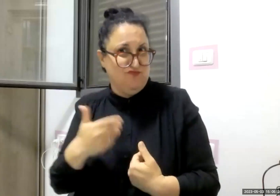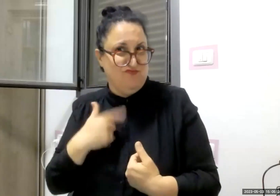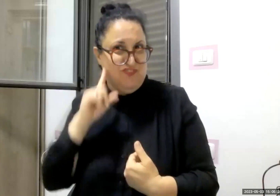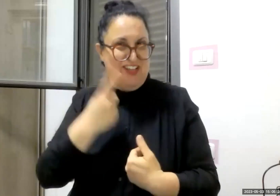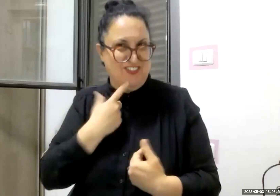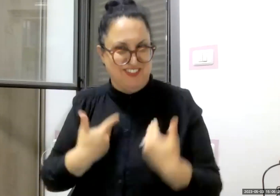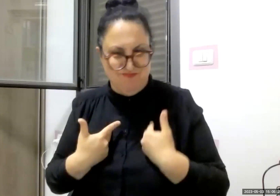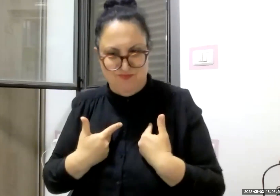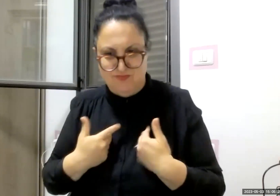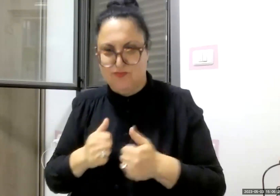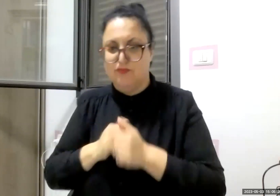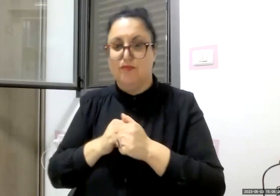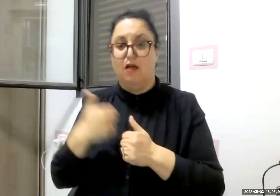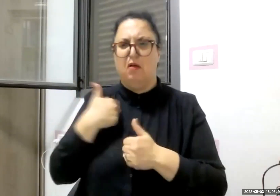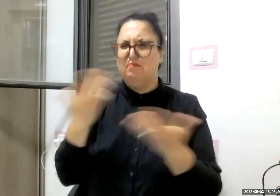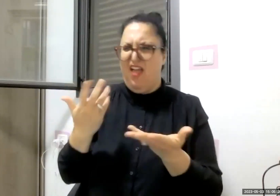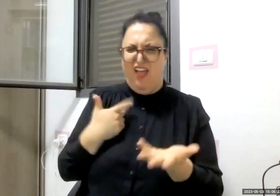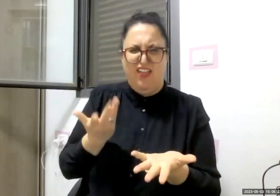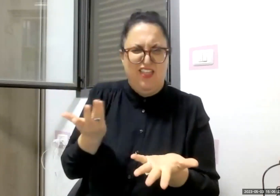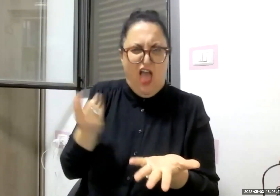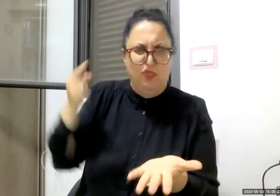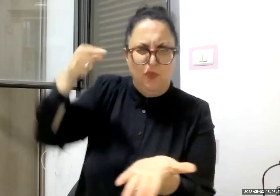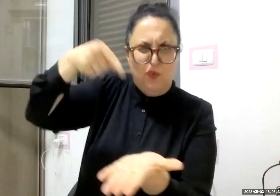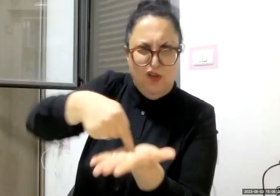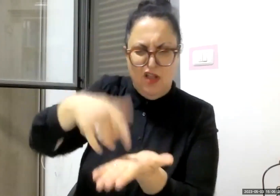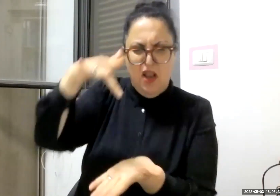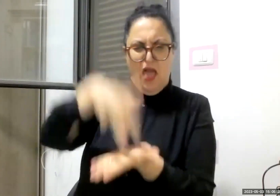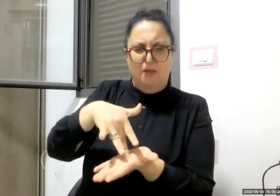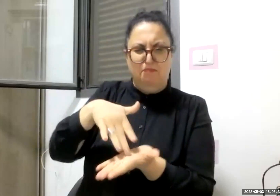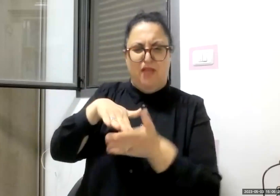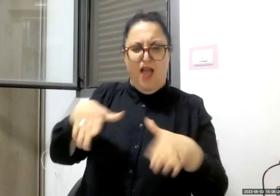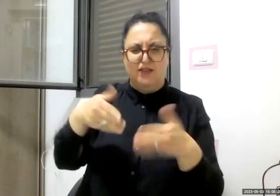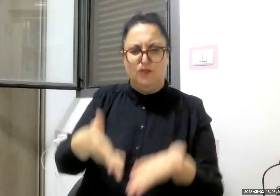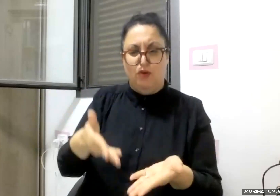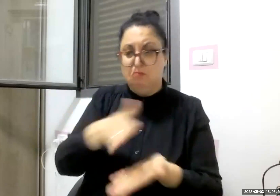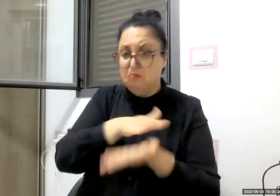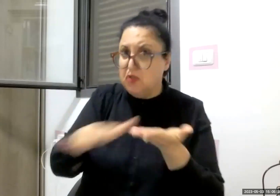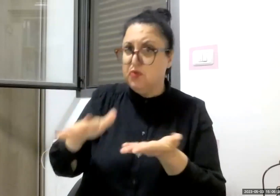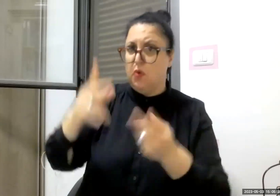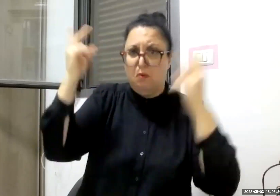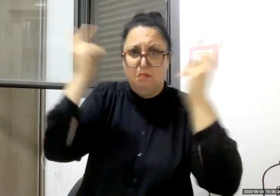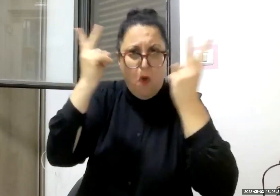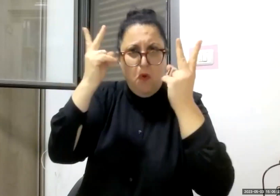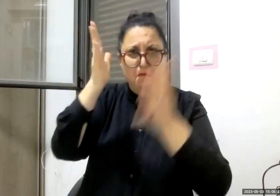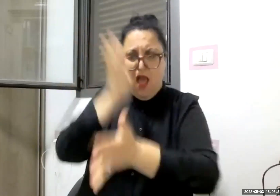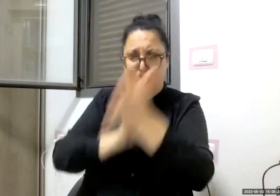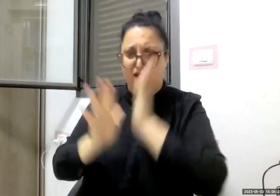בת אנוש, חרשת, ואמרתי, איך הגענו בכלל לסיטואציה הזאת? הרי